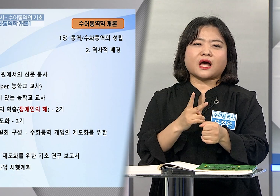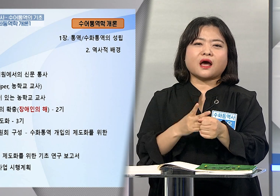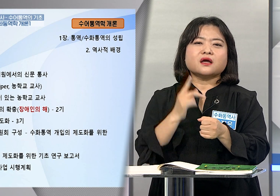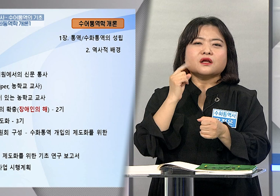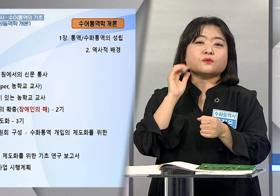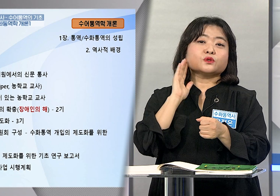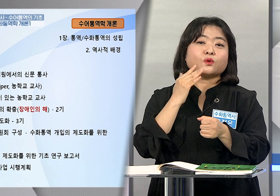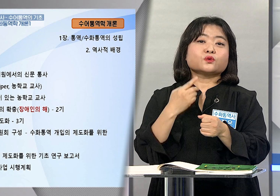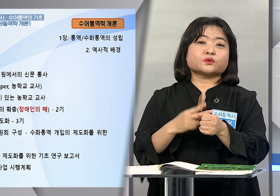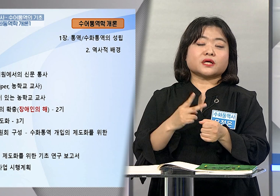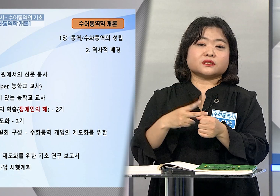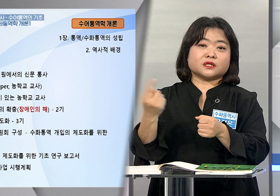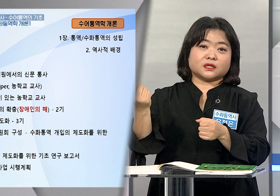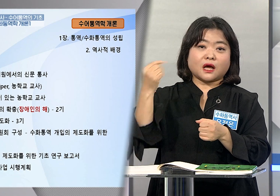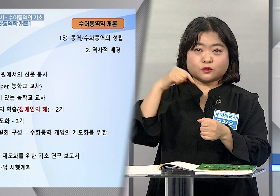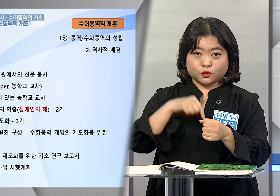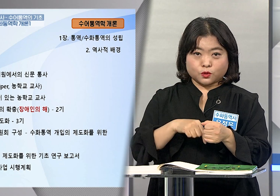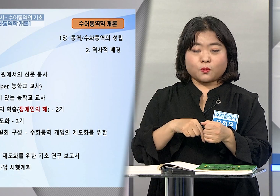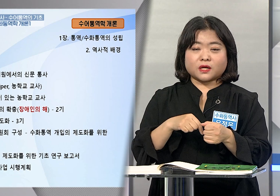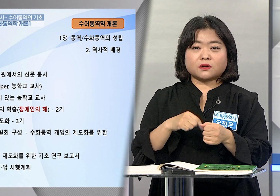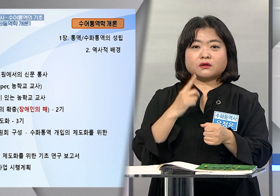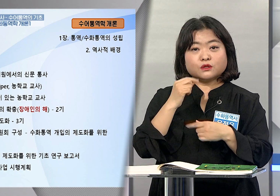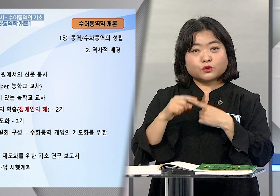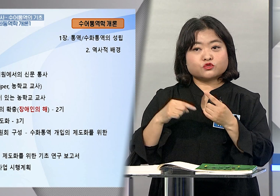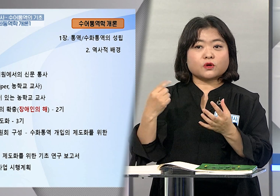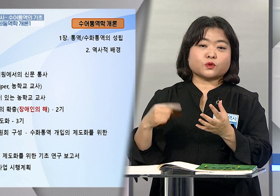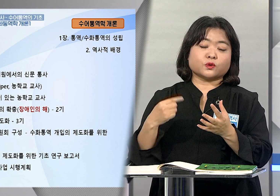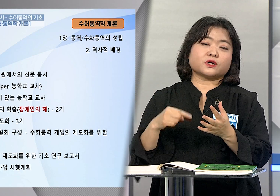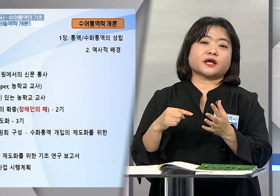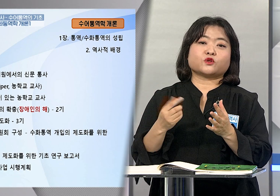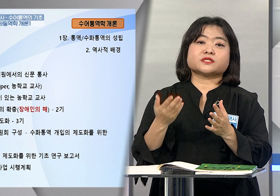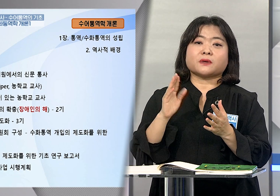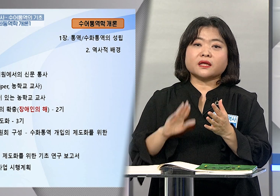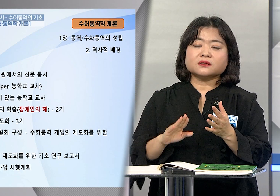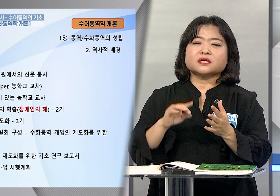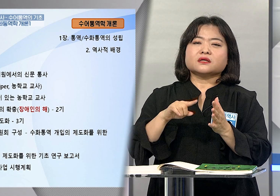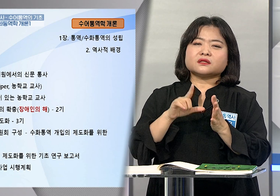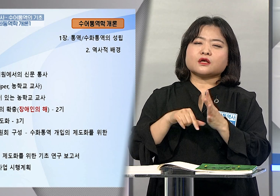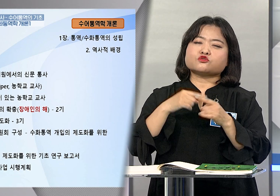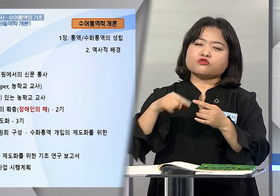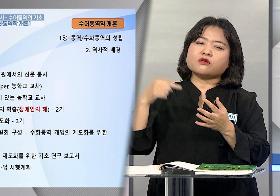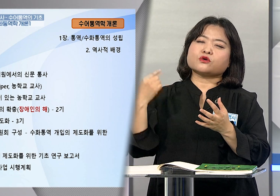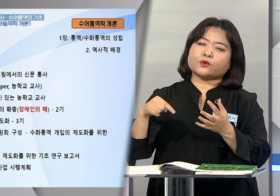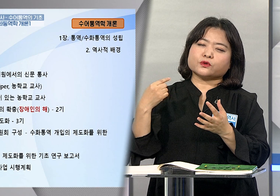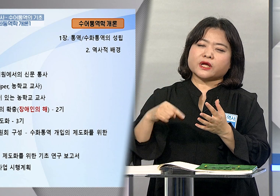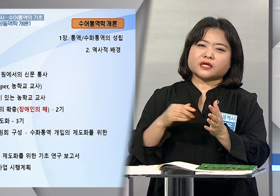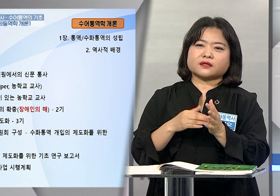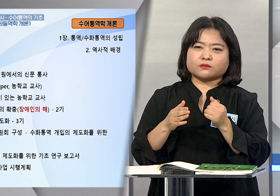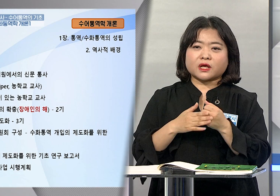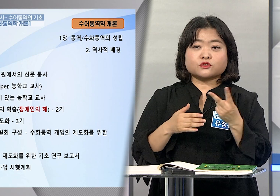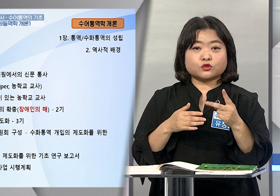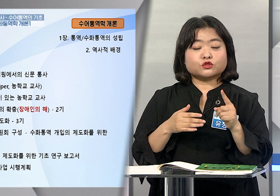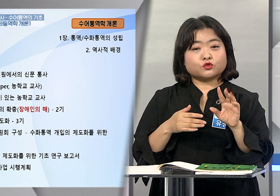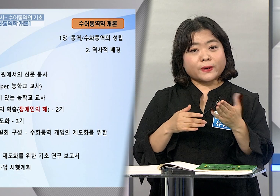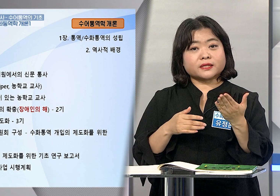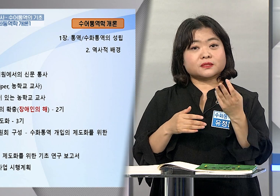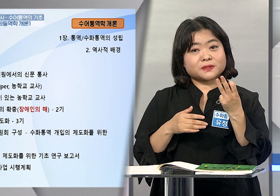일본 농교사들이 한국으로 넘어와서 일본 수화로 교육을 하게 되지만 이때 수어로 교육을 했기